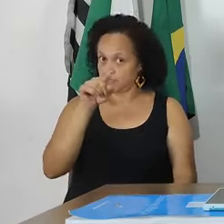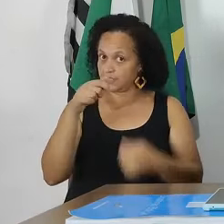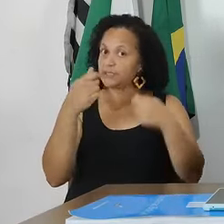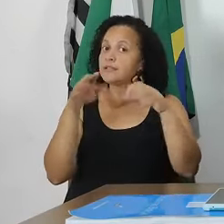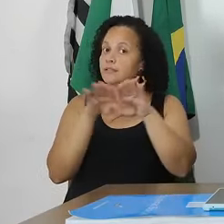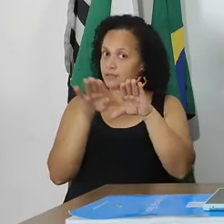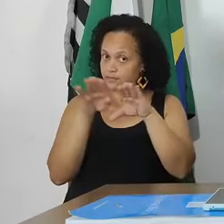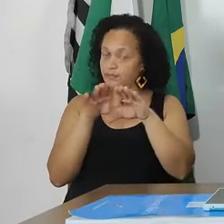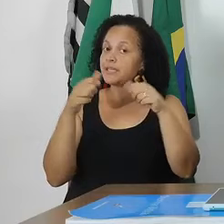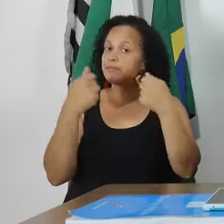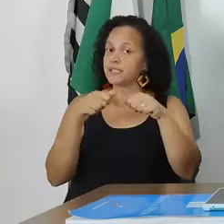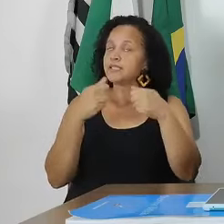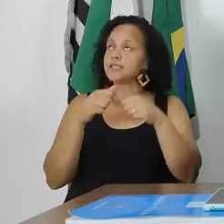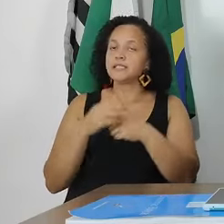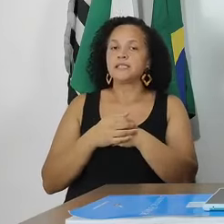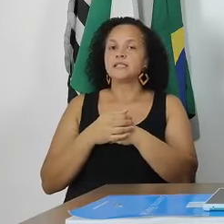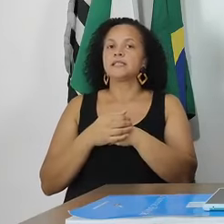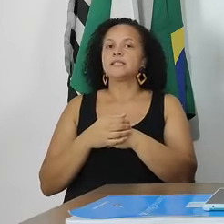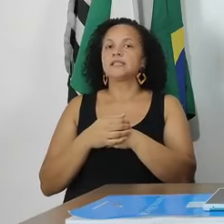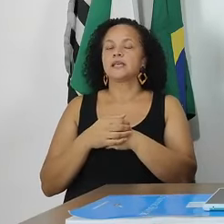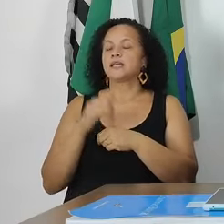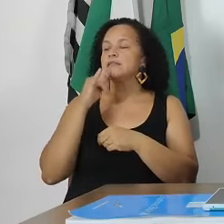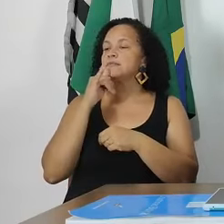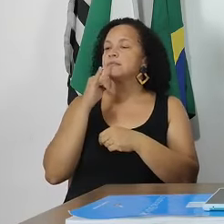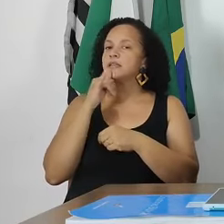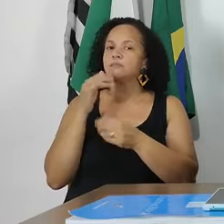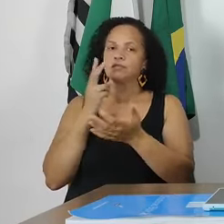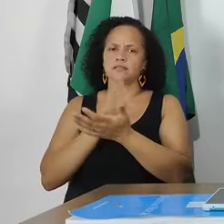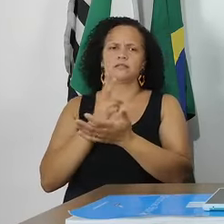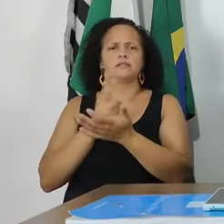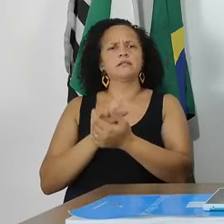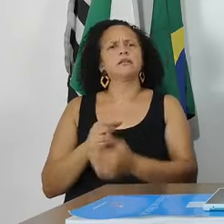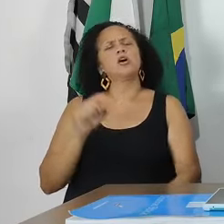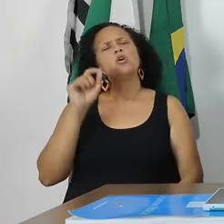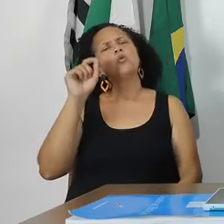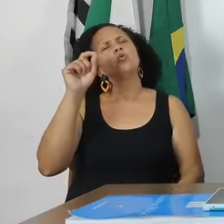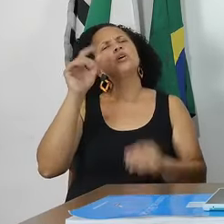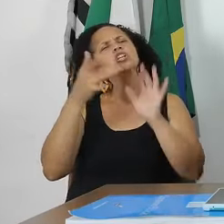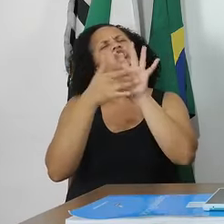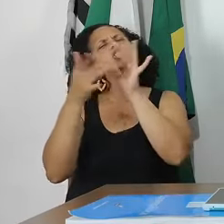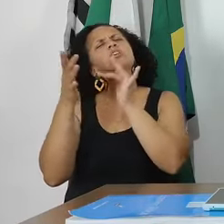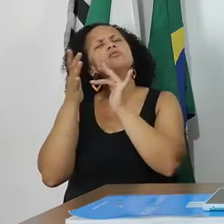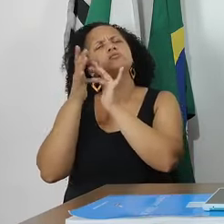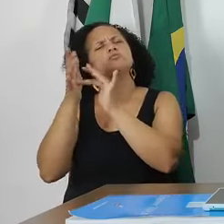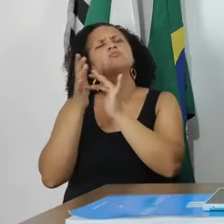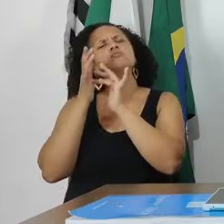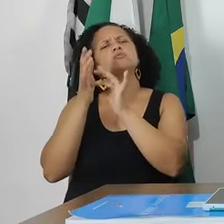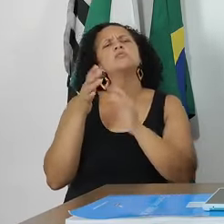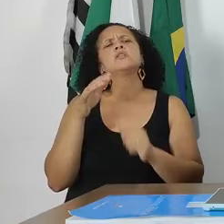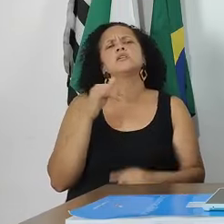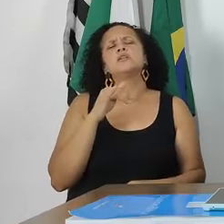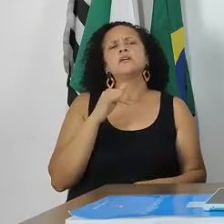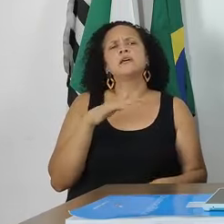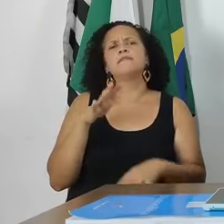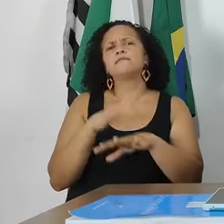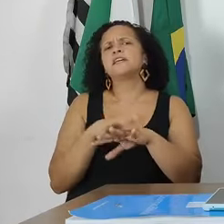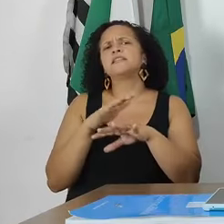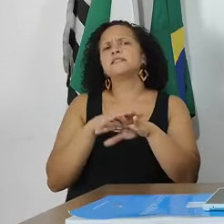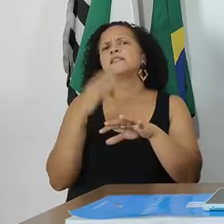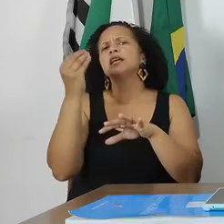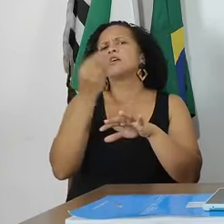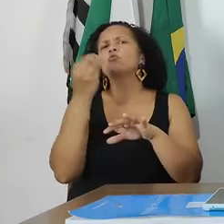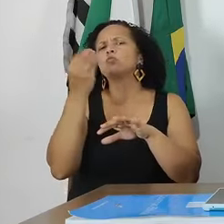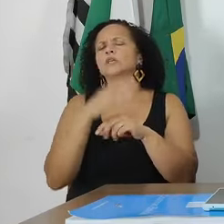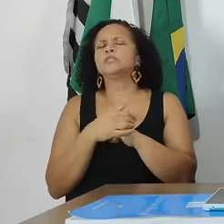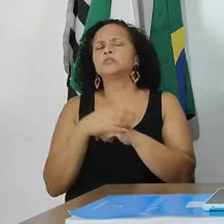né? Jesus, o que Jesus fazia com as más notícias? A gente já parou para perguntar? Quando chegavam